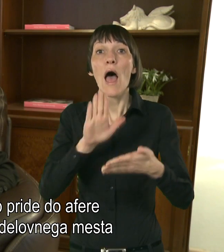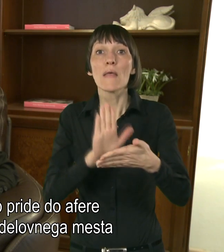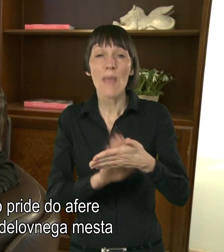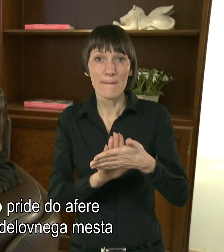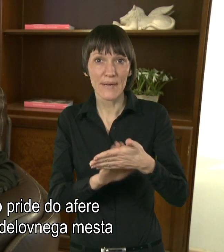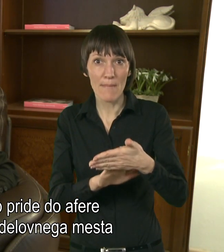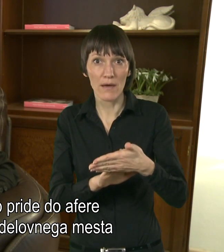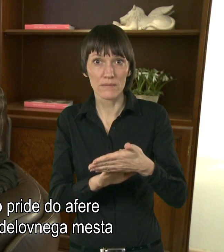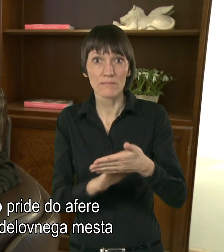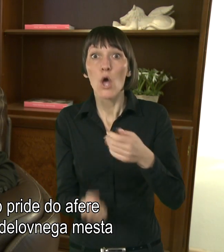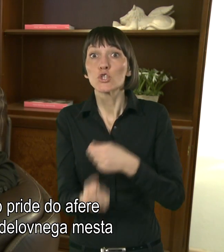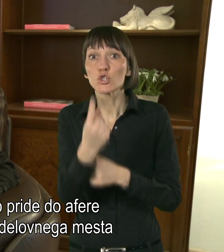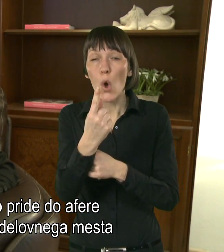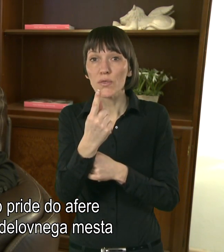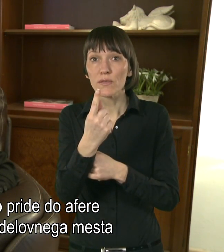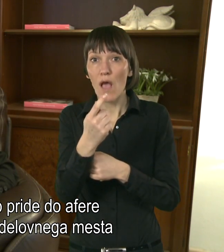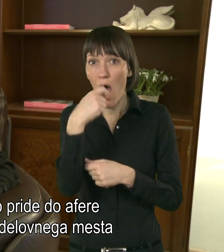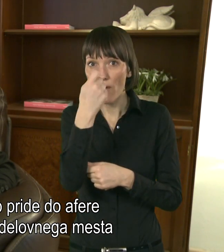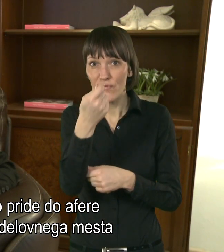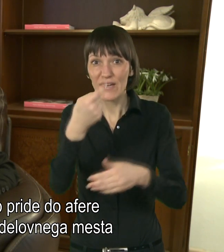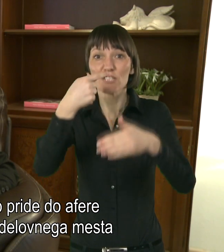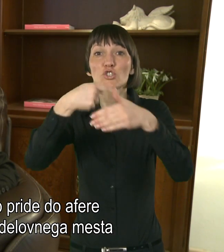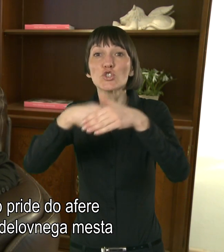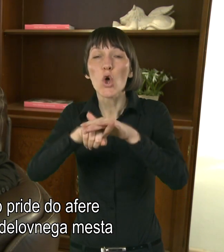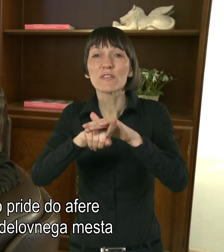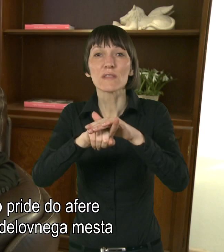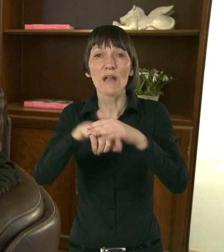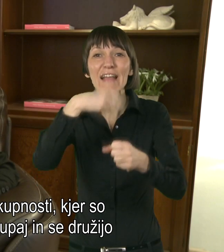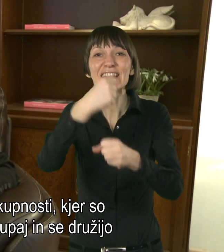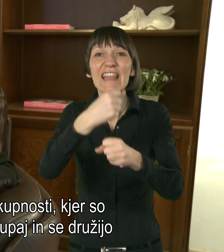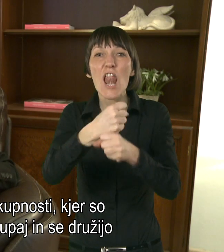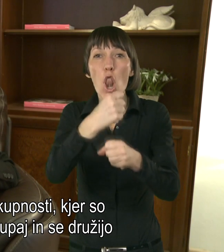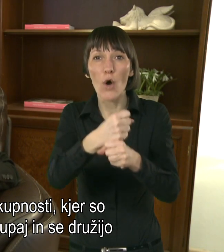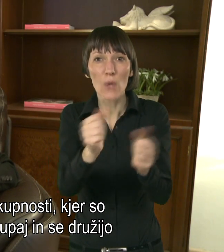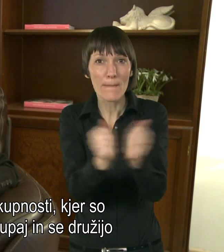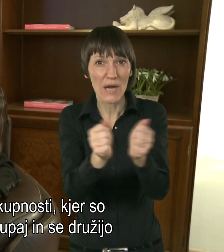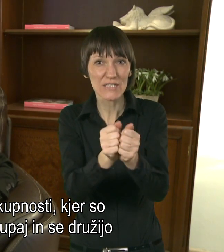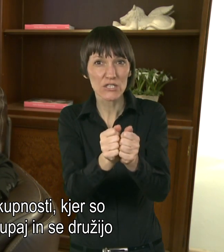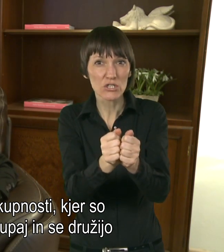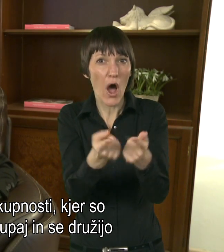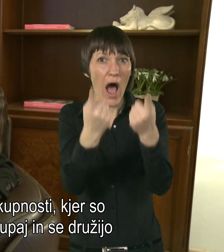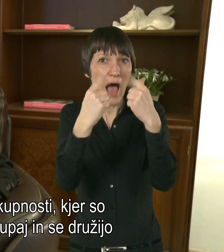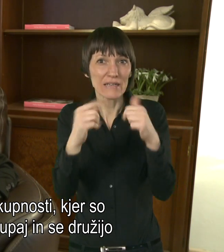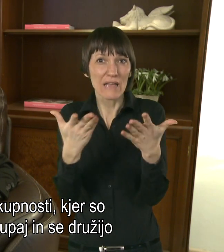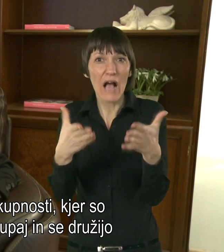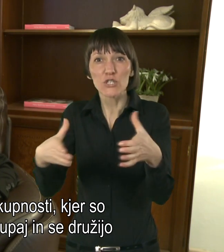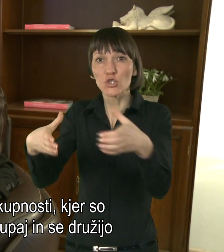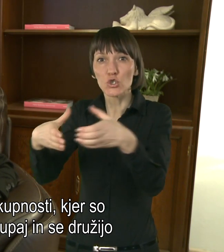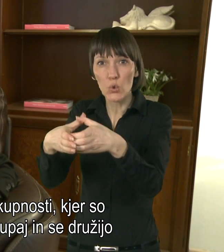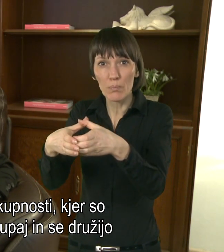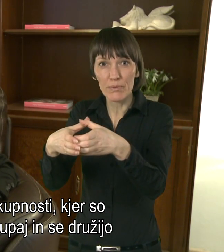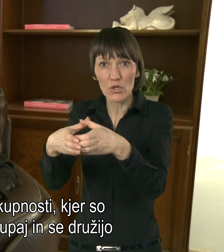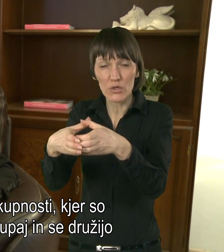V primerih, ko pride do afere nekako znotraj delovnega mesta ali pač znotraj neke skupnosti,